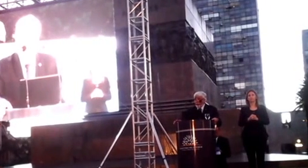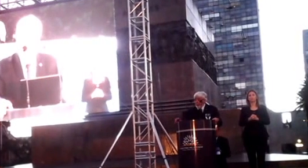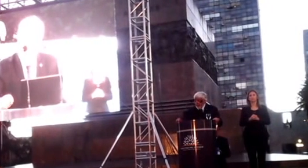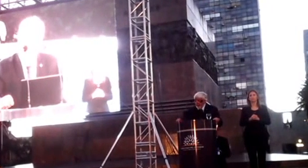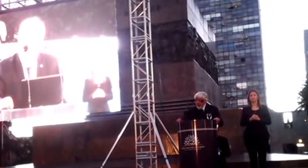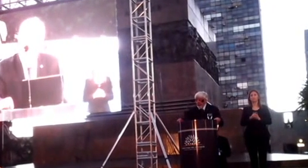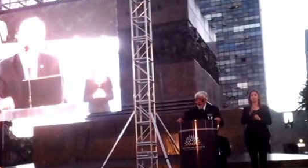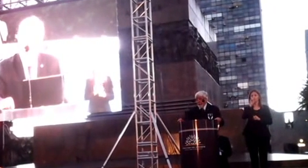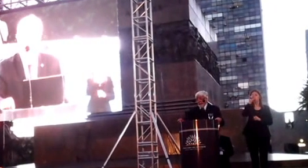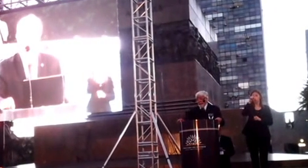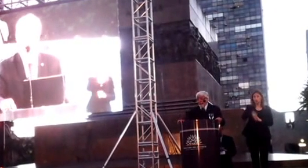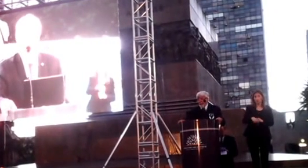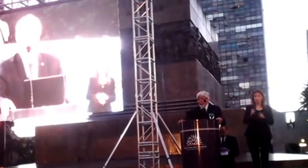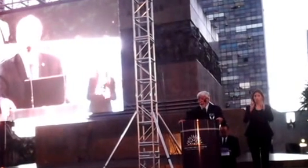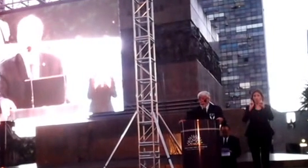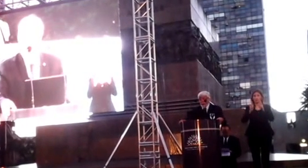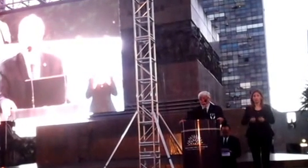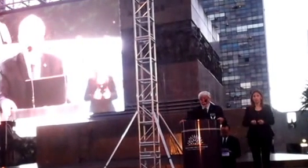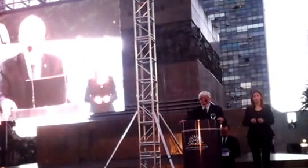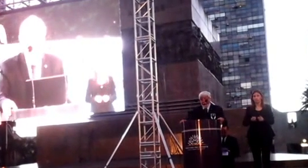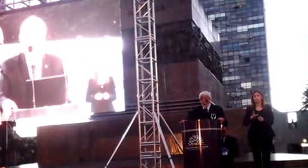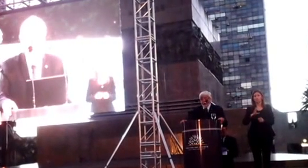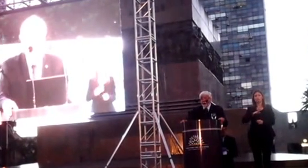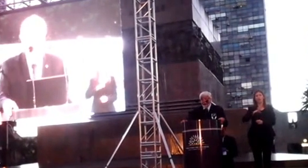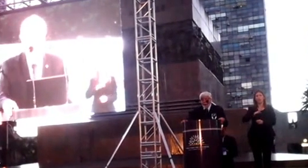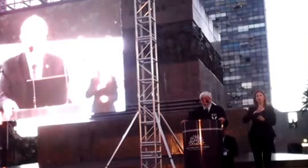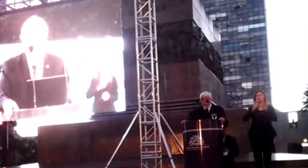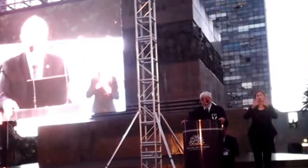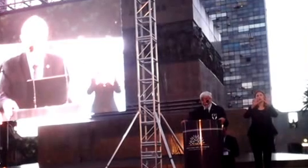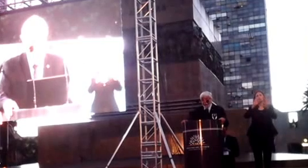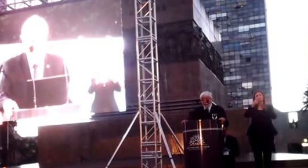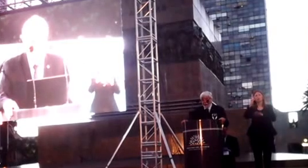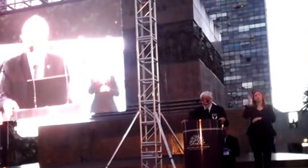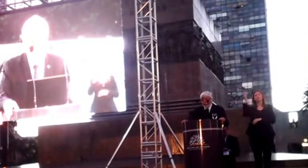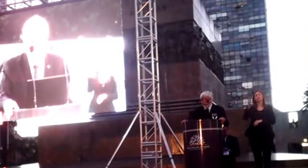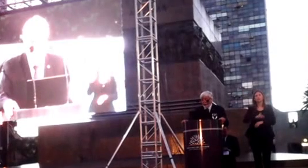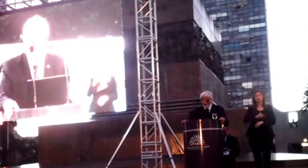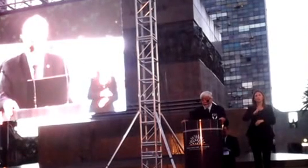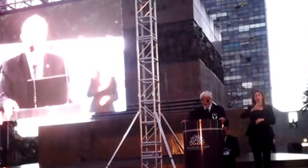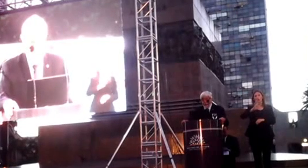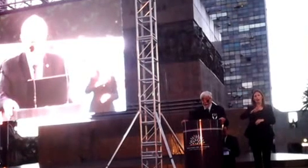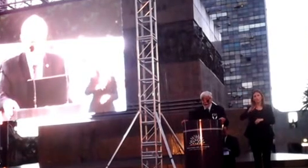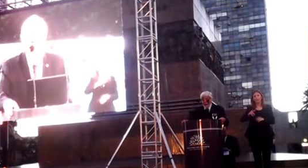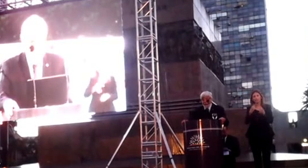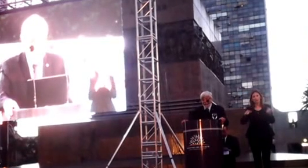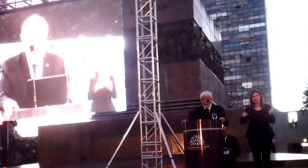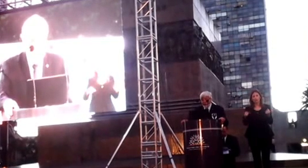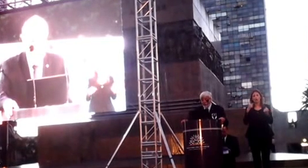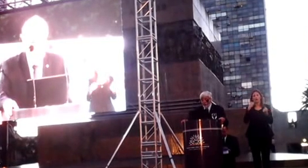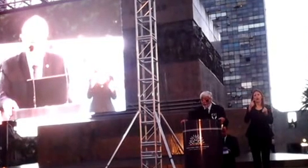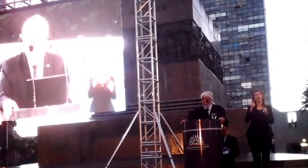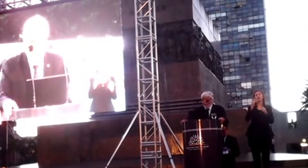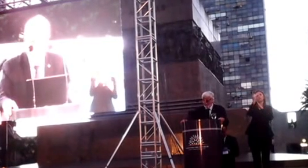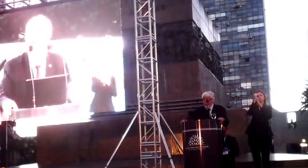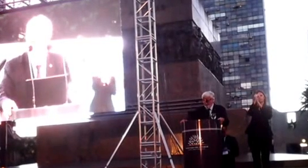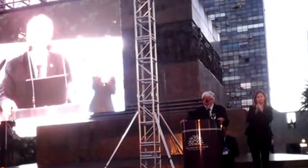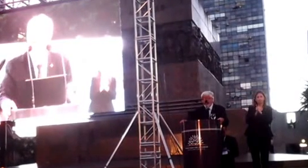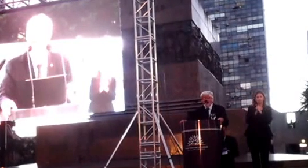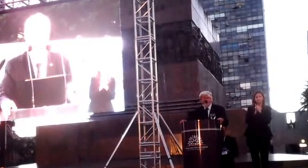Y en Montevideo también, donde ocurren el 84% de las rapiñas, el descenso de las